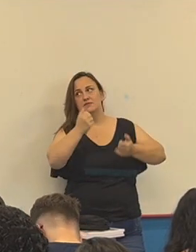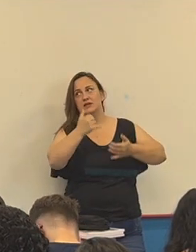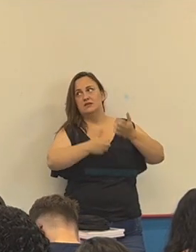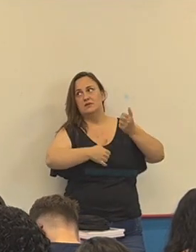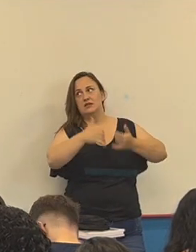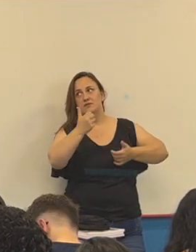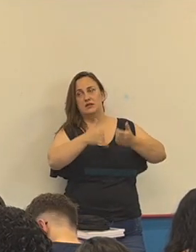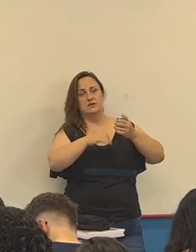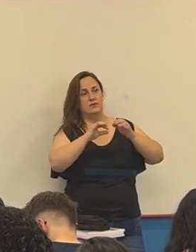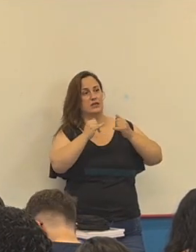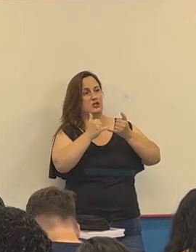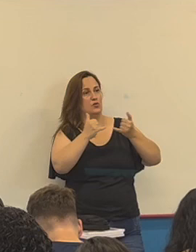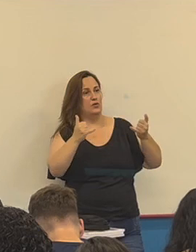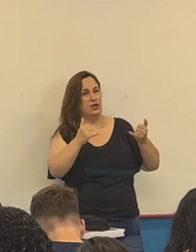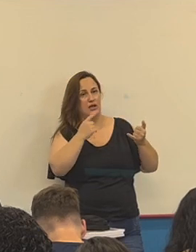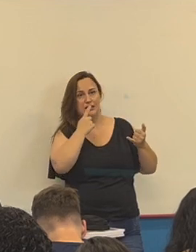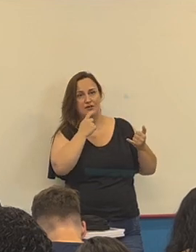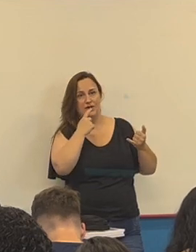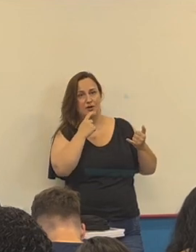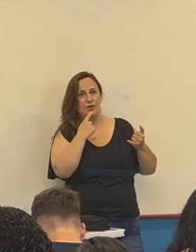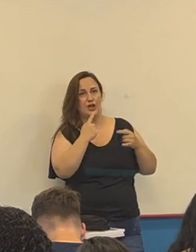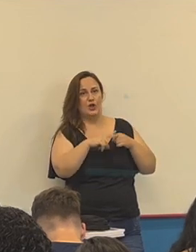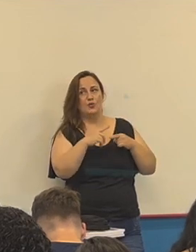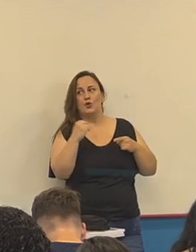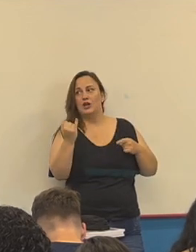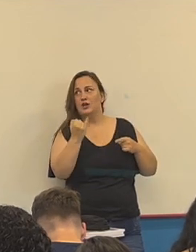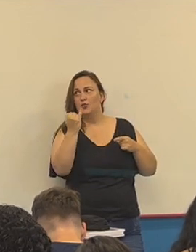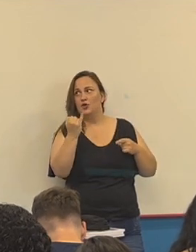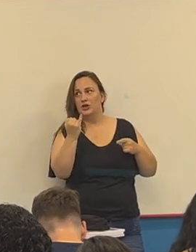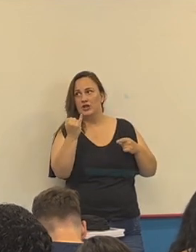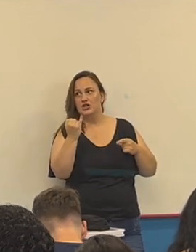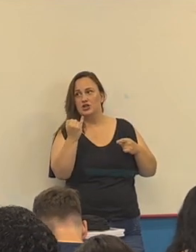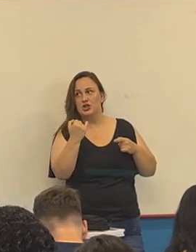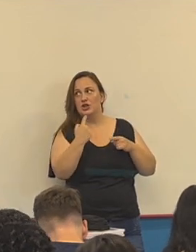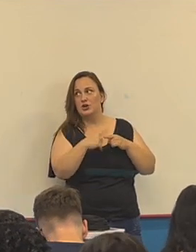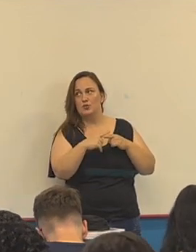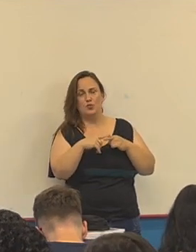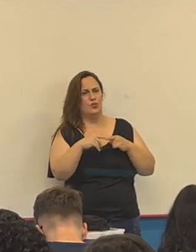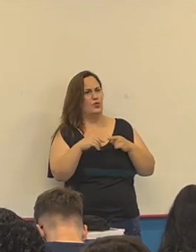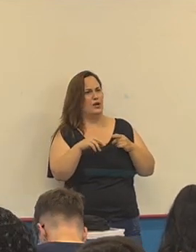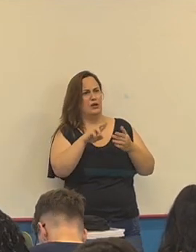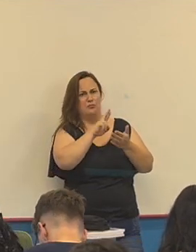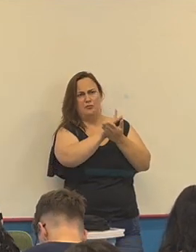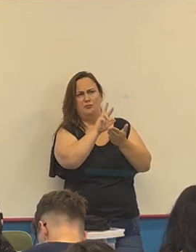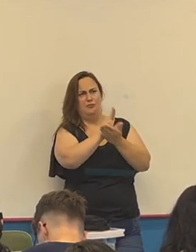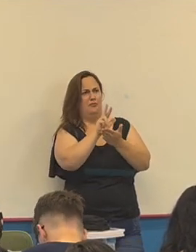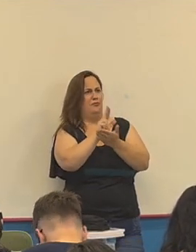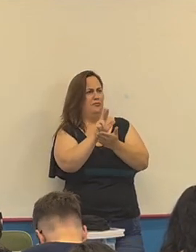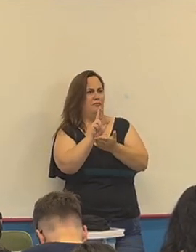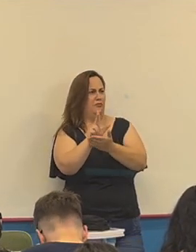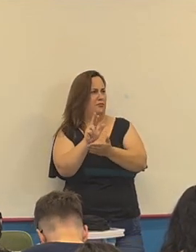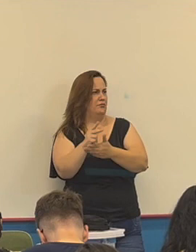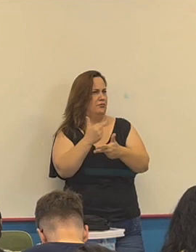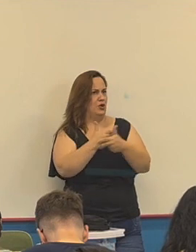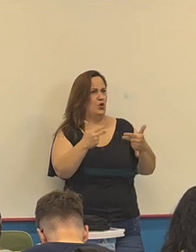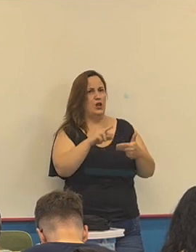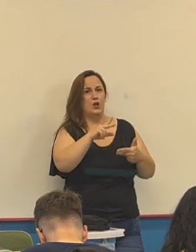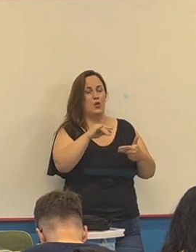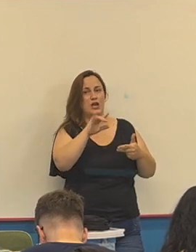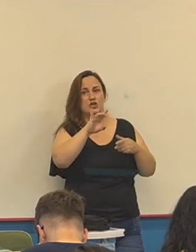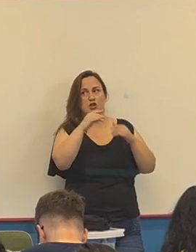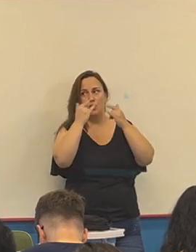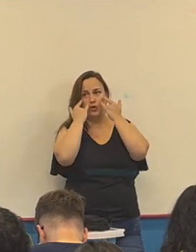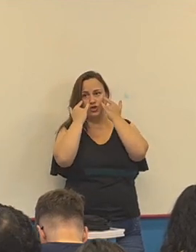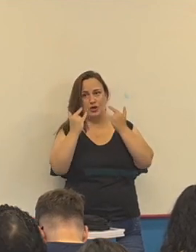essas linhas, entendeu? Que é muito importante, que eu uso ela como artifício para várias coisas na pintura. Não só para